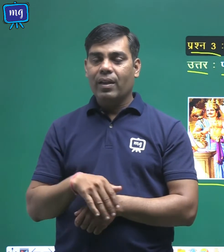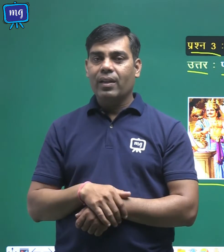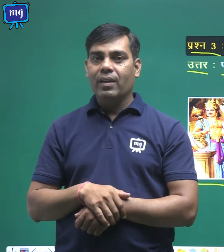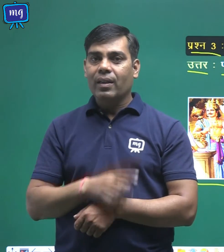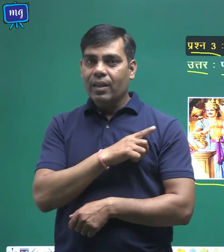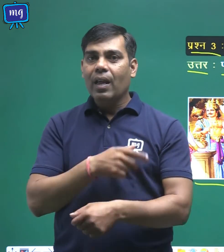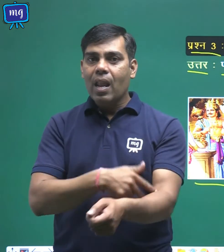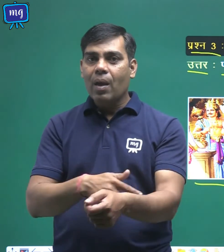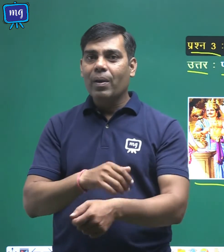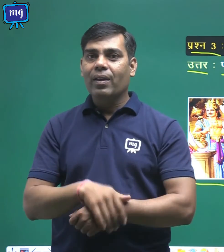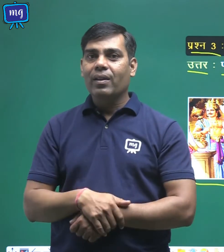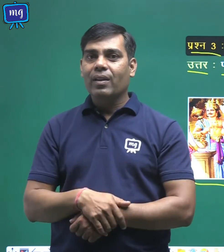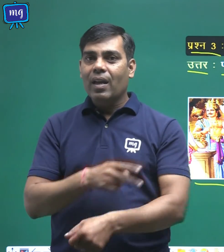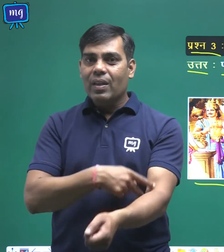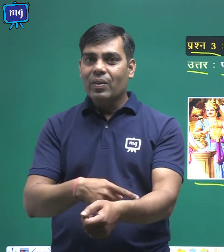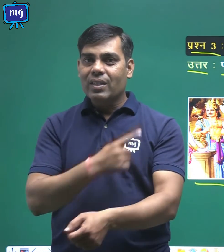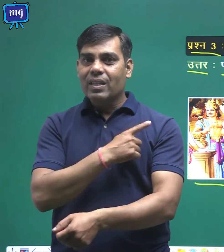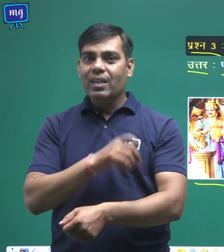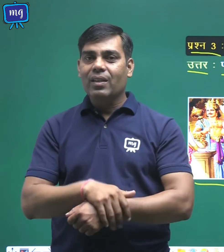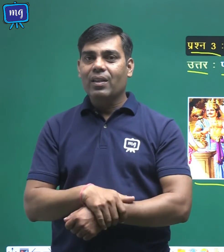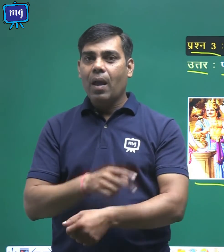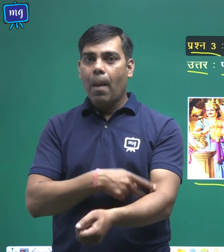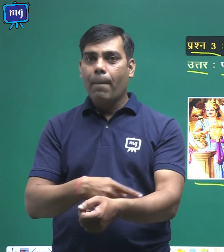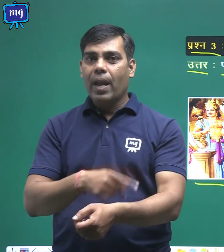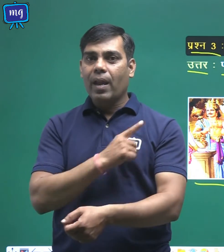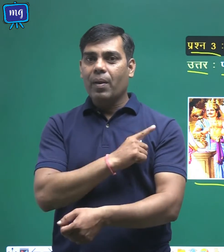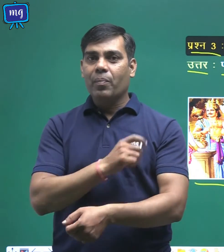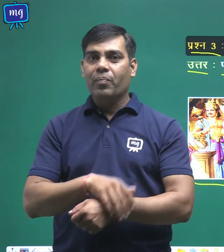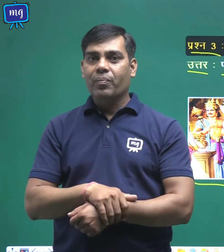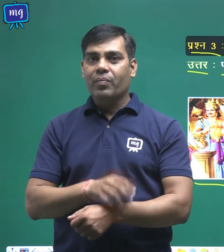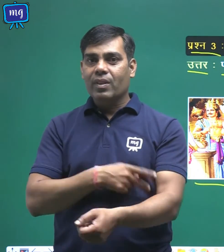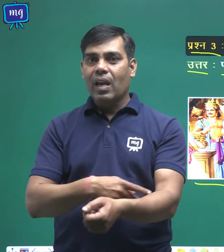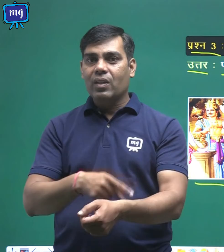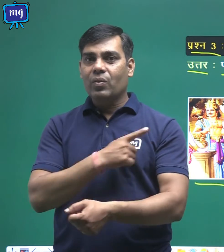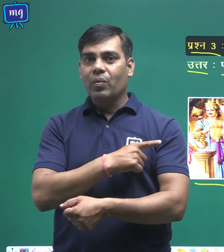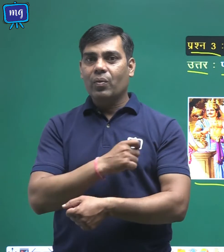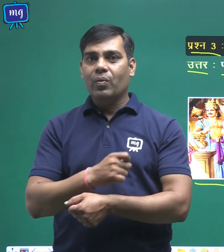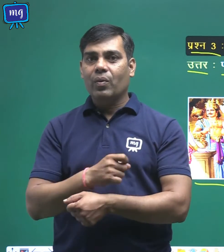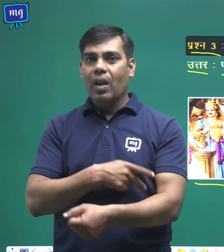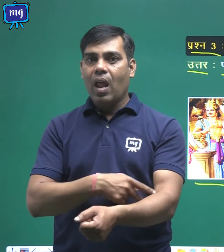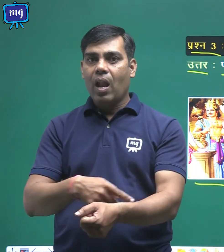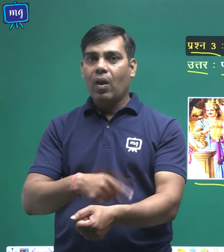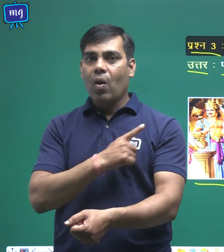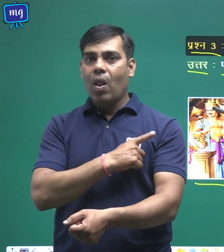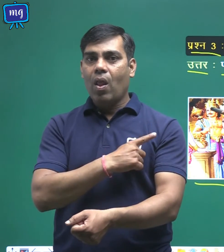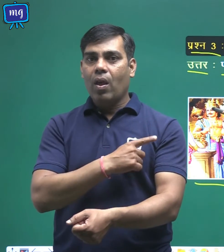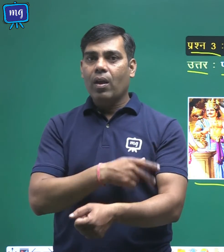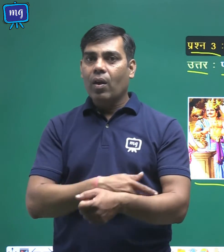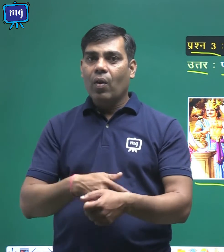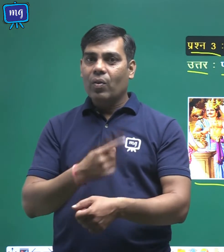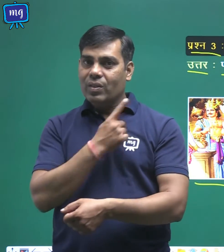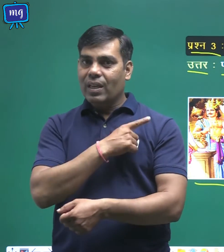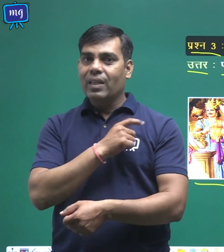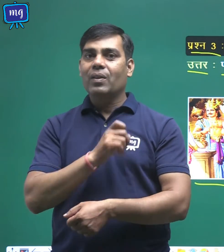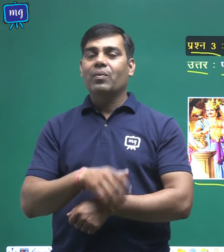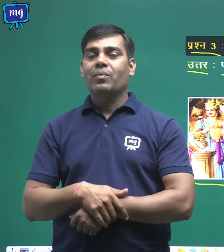इनके नाम हैं युधिष्ठिर, भीम, अर्जुन, नकुल और